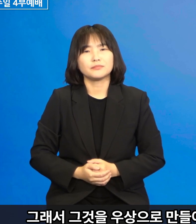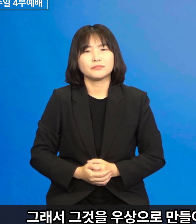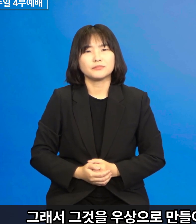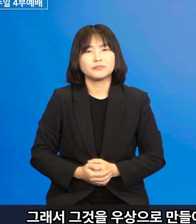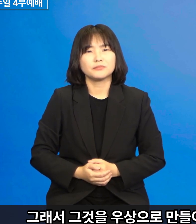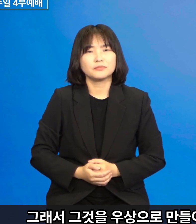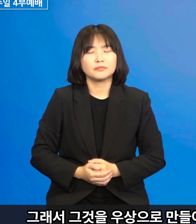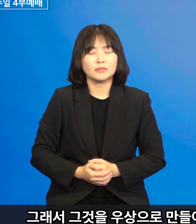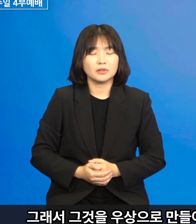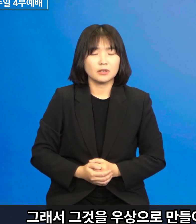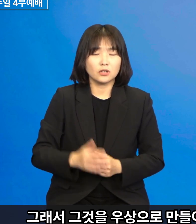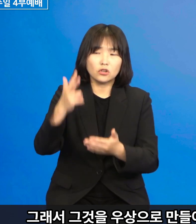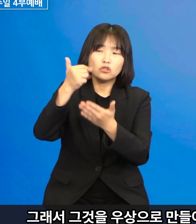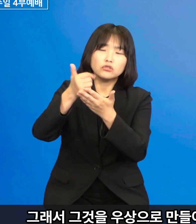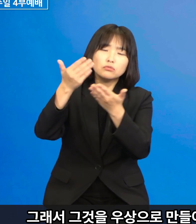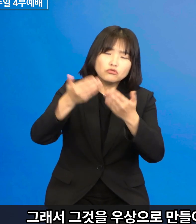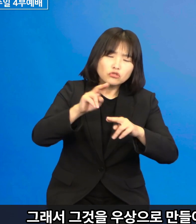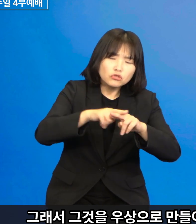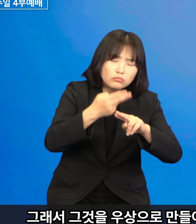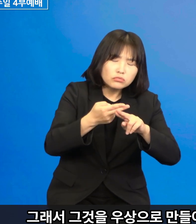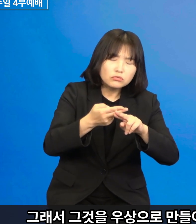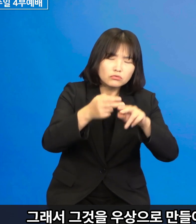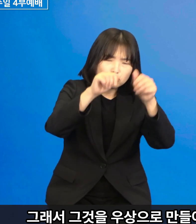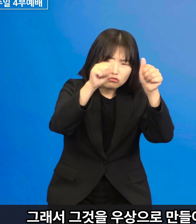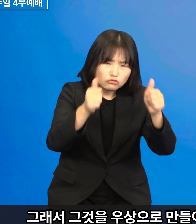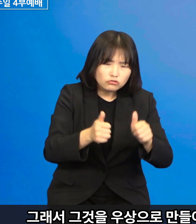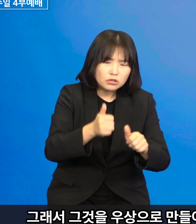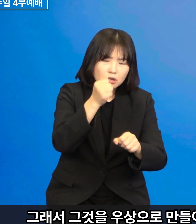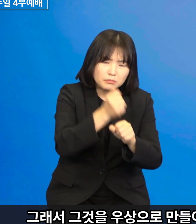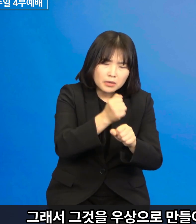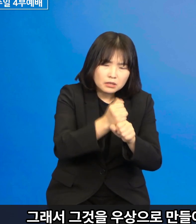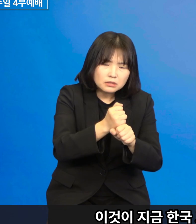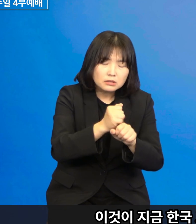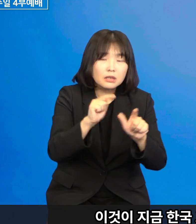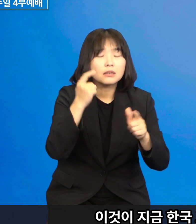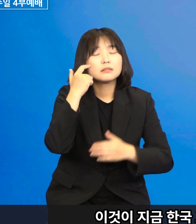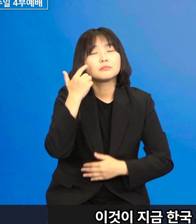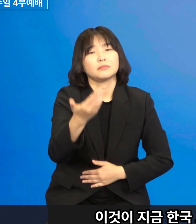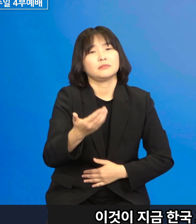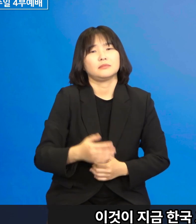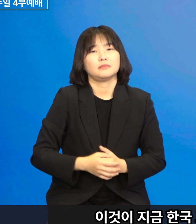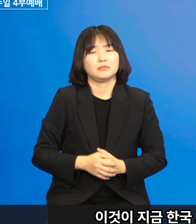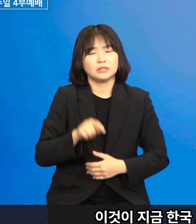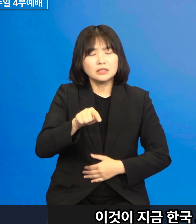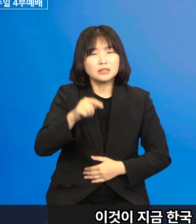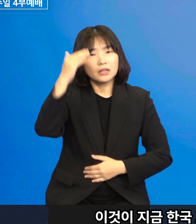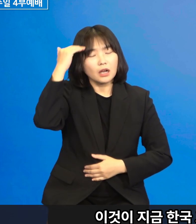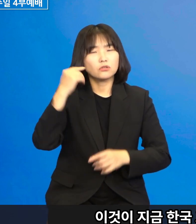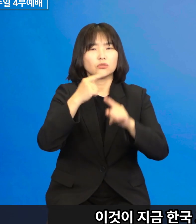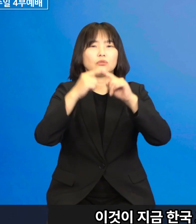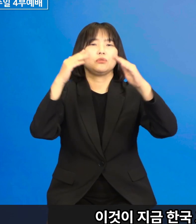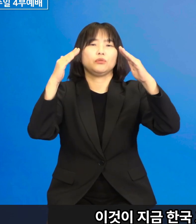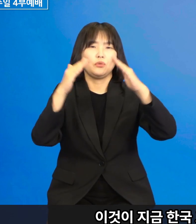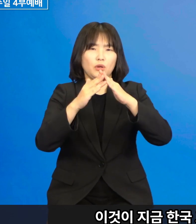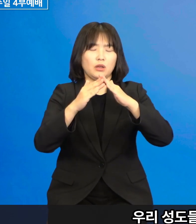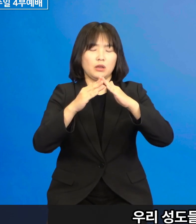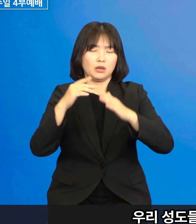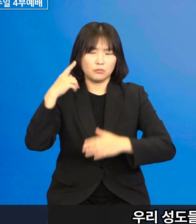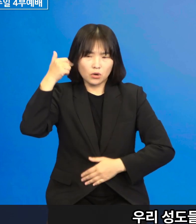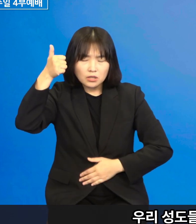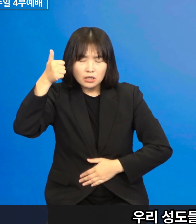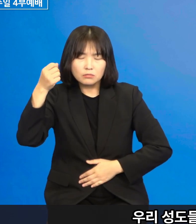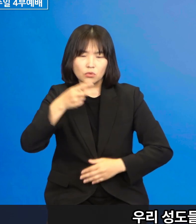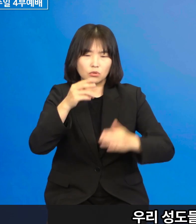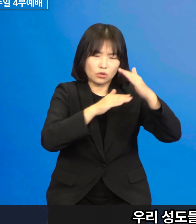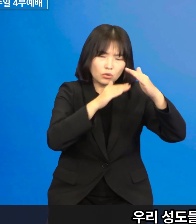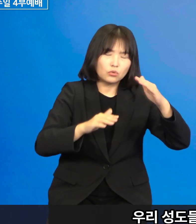그래서 그것을 우상으로 만들어서 그렇게 변질되지는 않았습니까? 이것이 지금 한국교회 목회자뿐만 아니라 우리